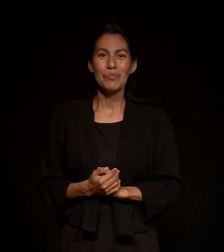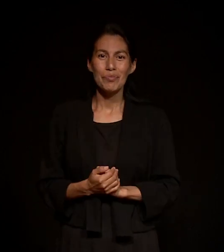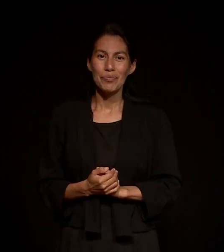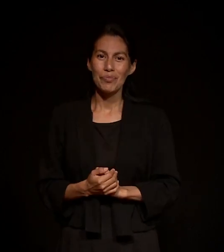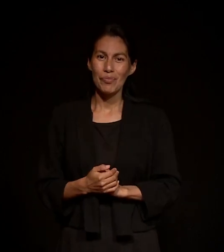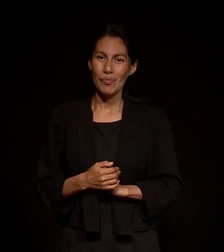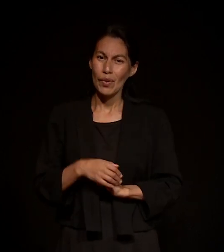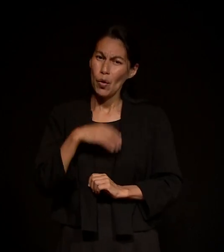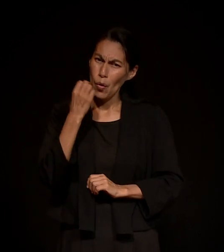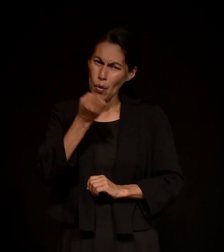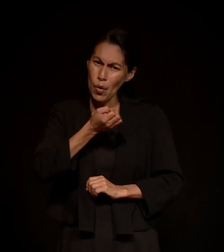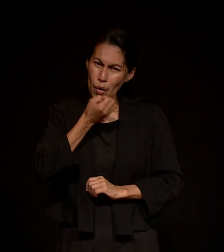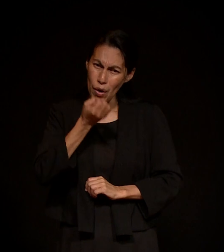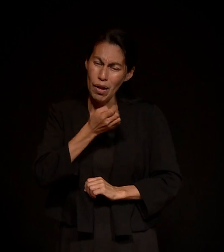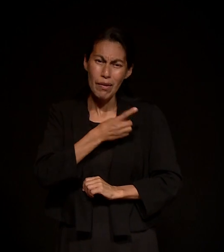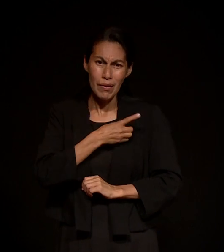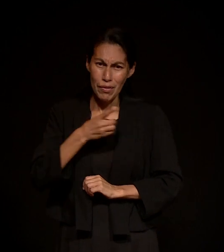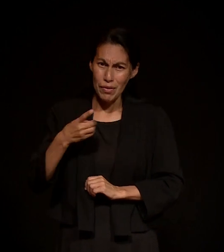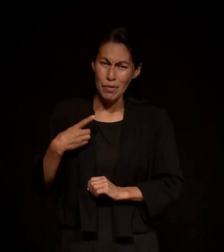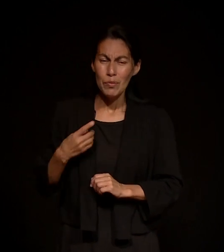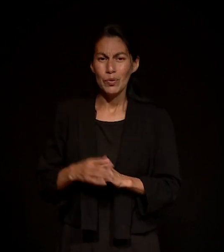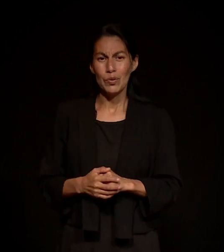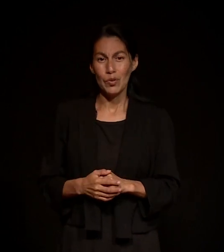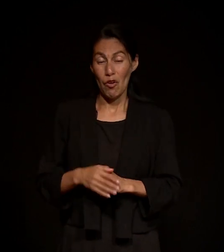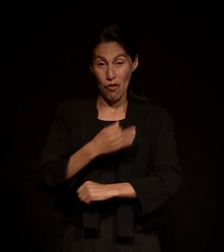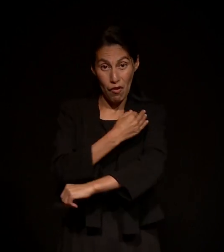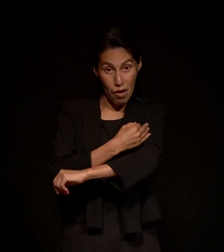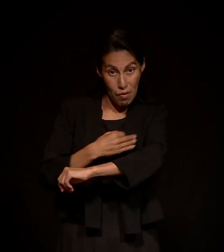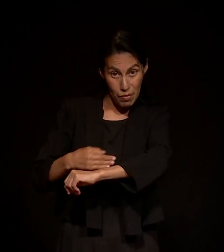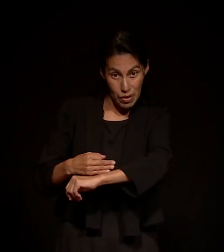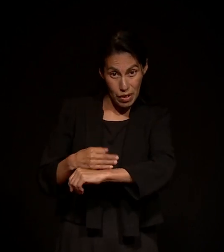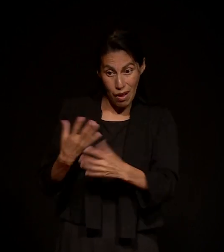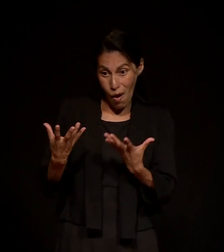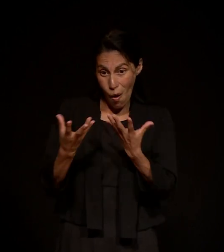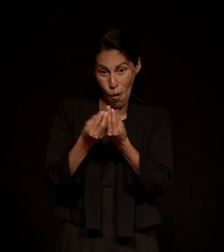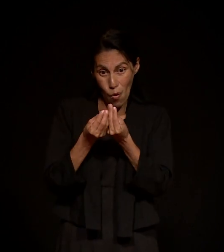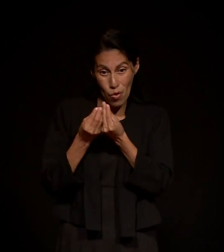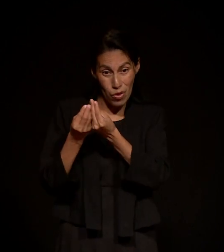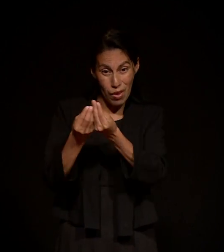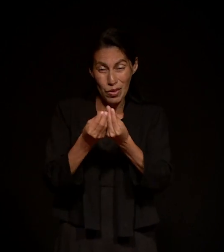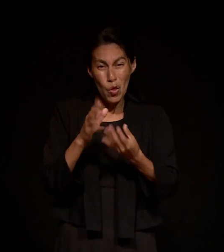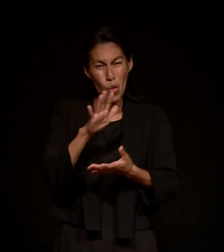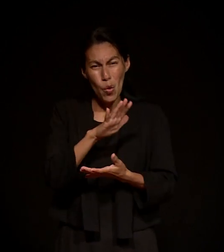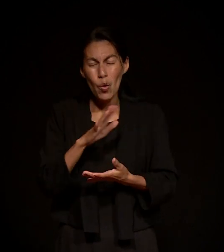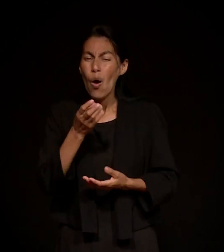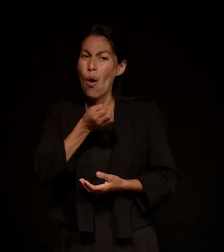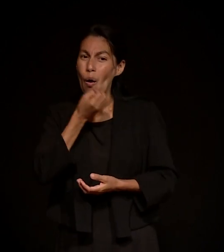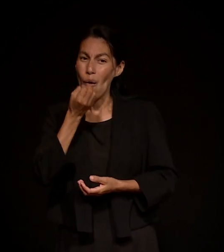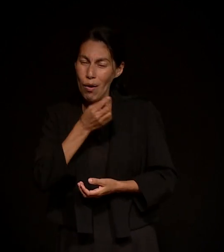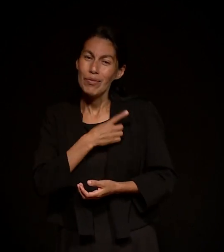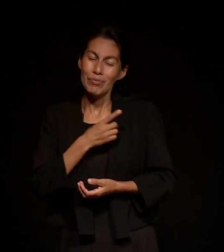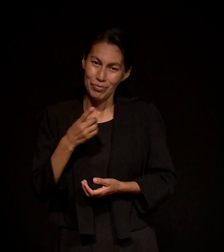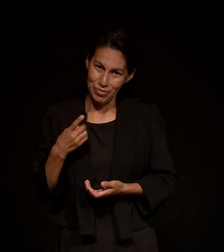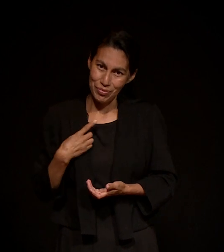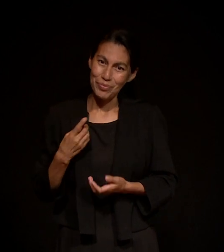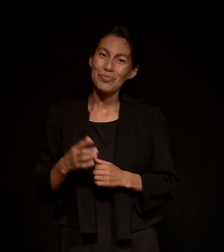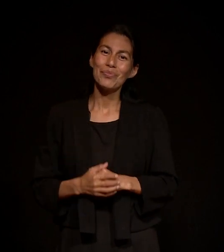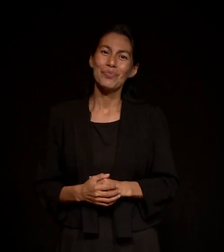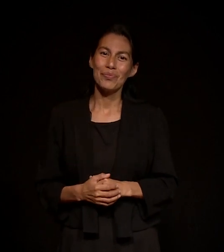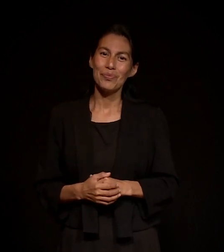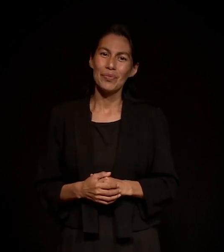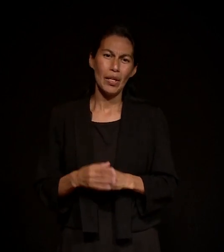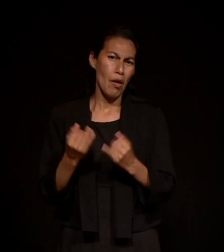Tuvimos esperanza. Más como familia, ¿verdad? Porque una familia que ora